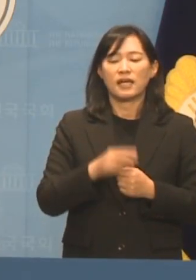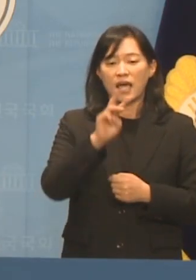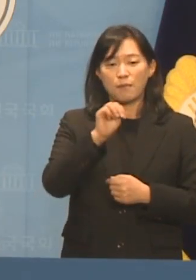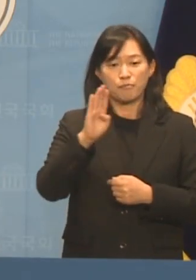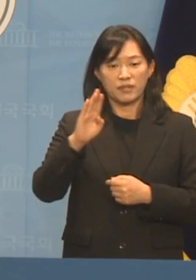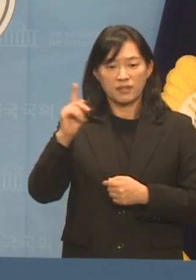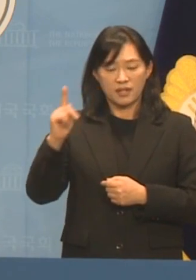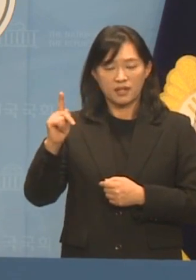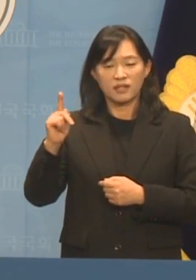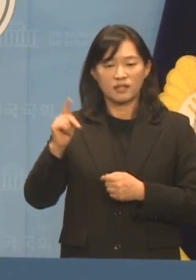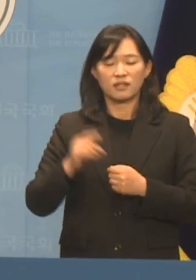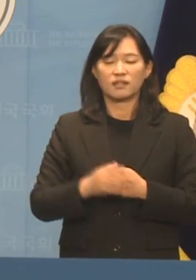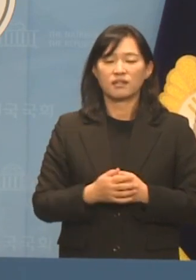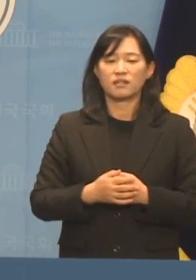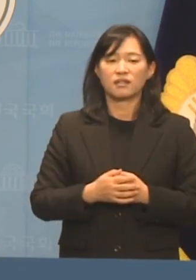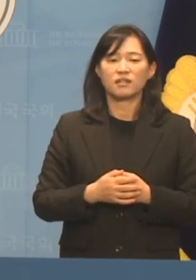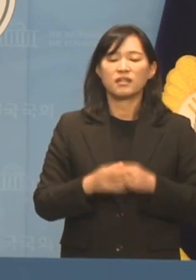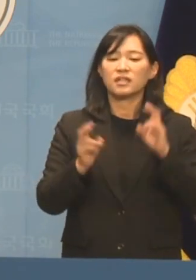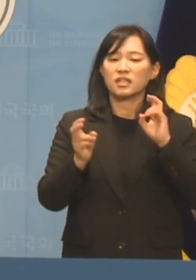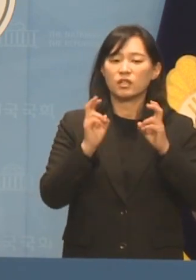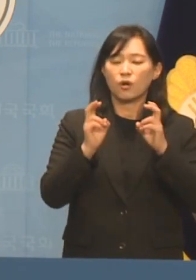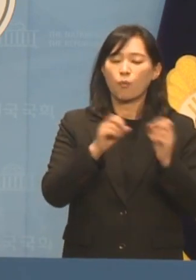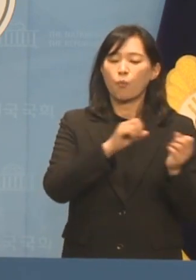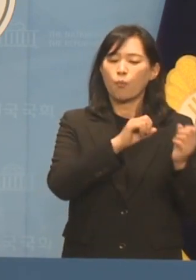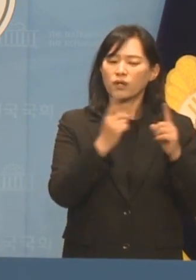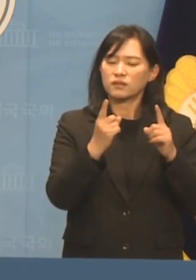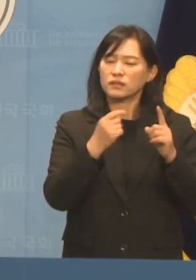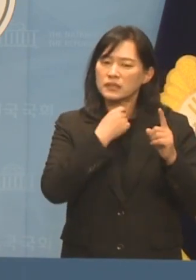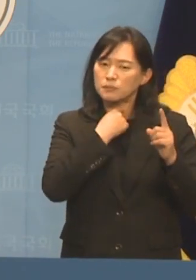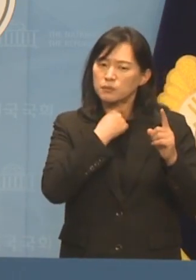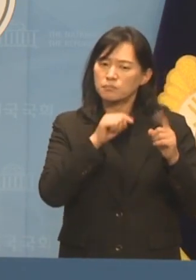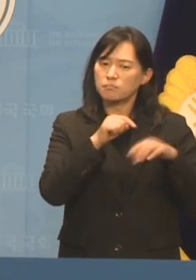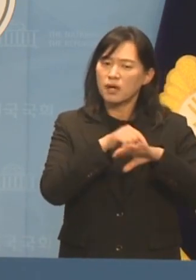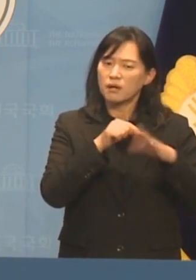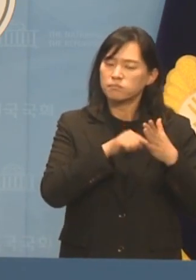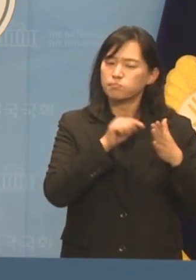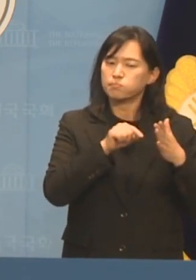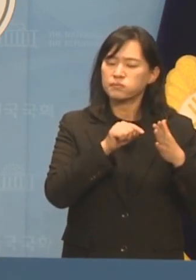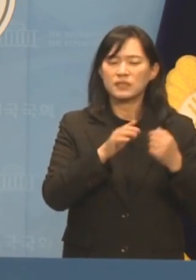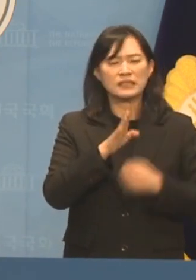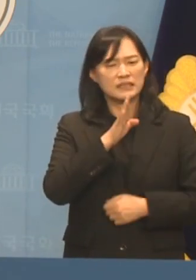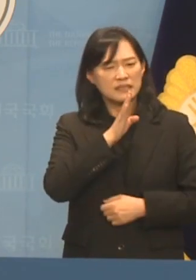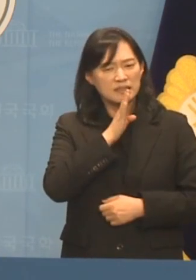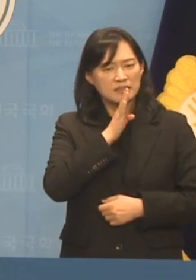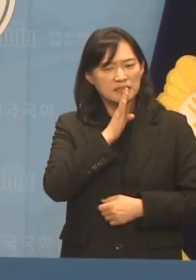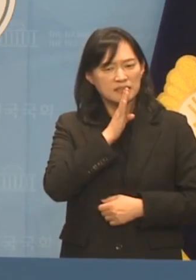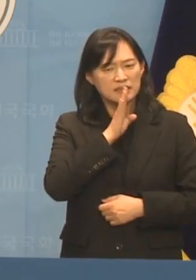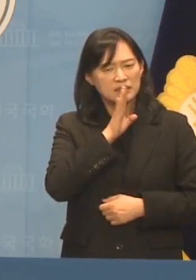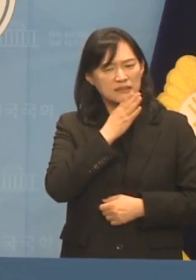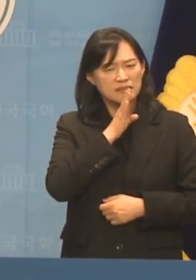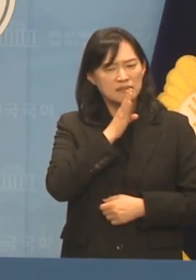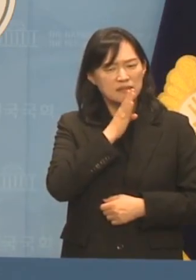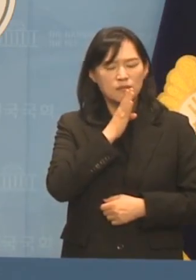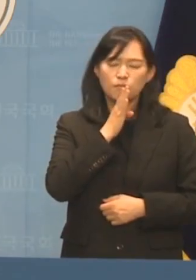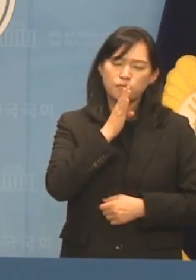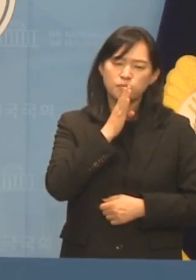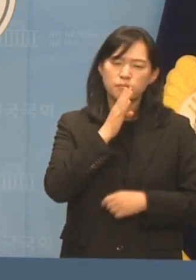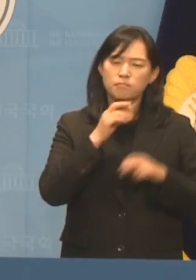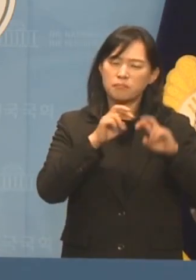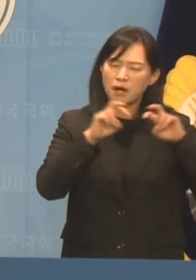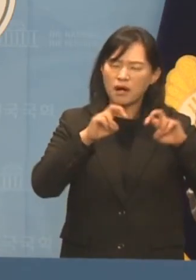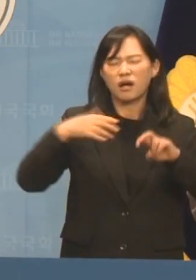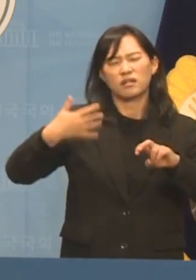MBK 파트너스의 기업 회생 의지 이 부분을 진정성 있게 파악하지는